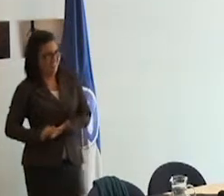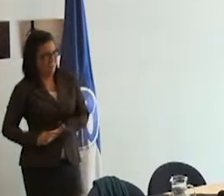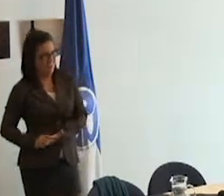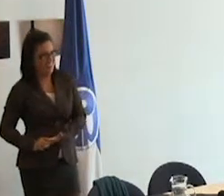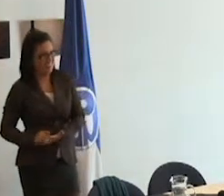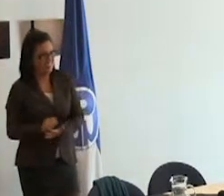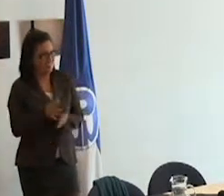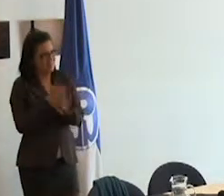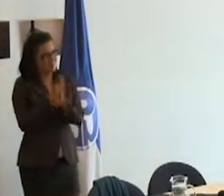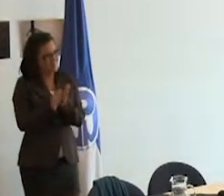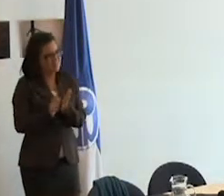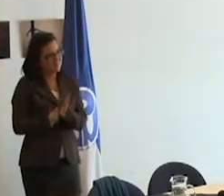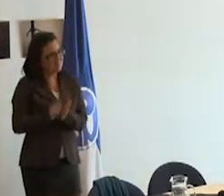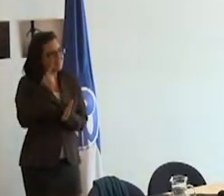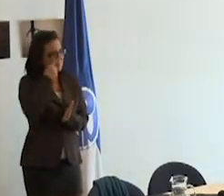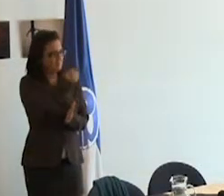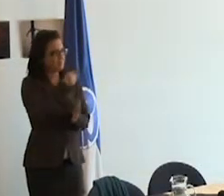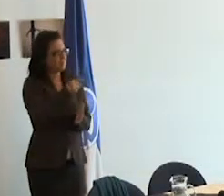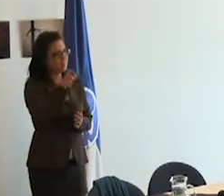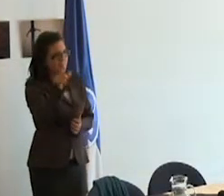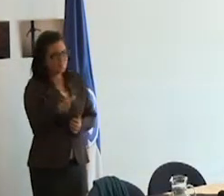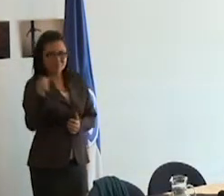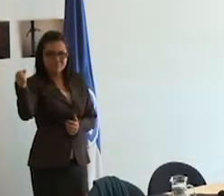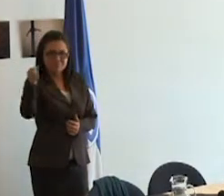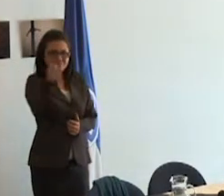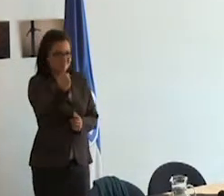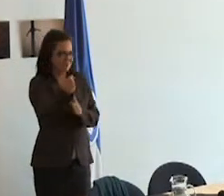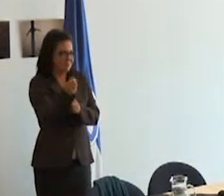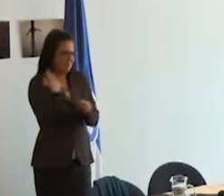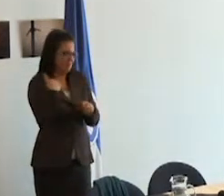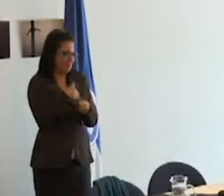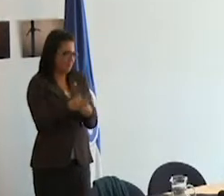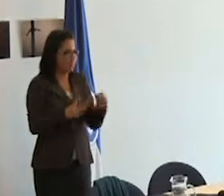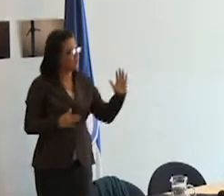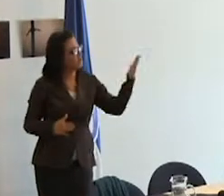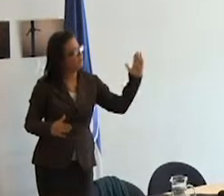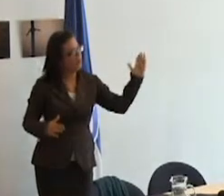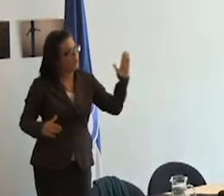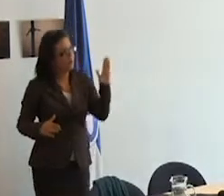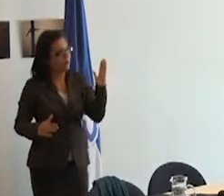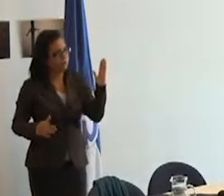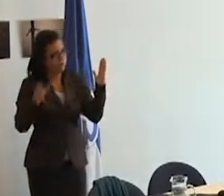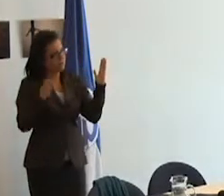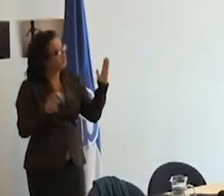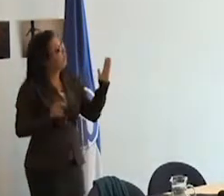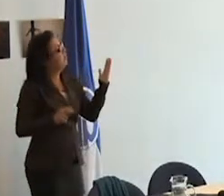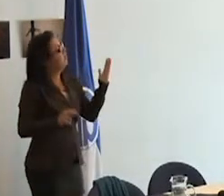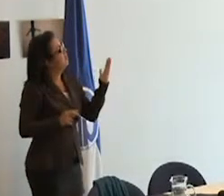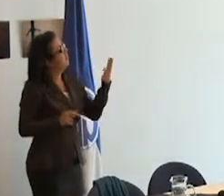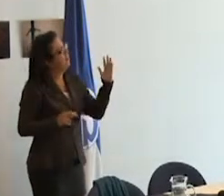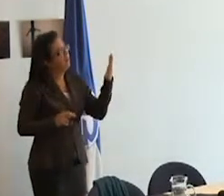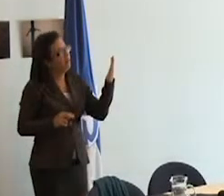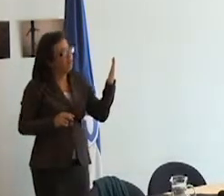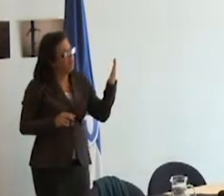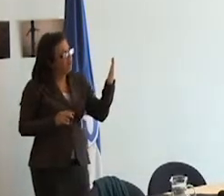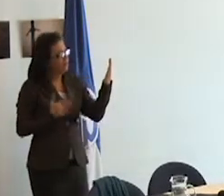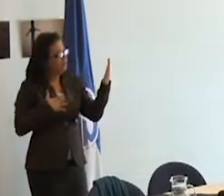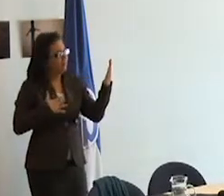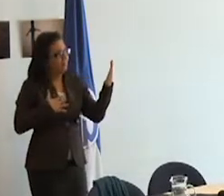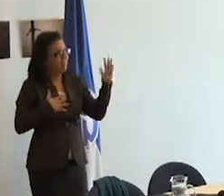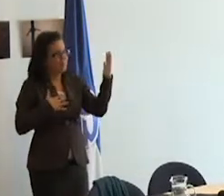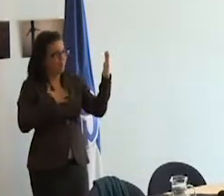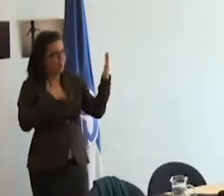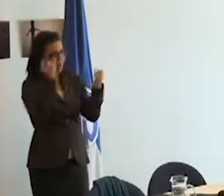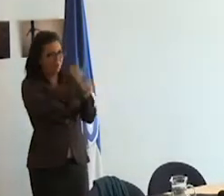pusieron enfrente un espejo y que aquel gigante enardecido perdió el uso de la razón por el pavor de su propia